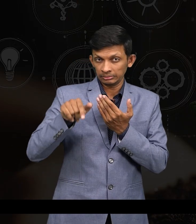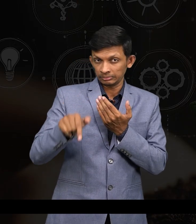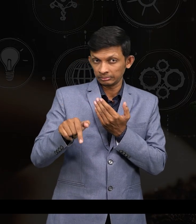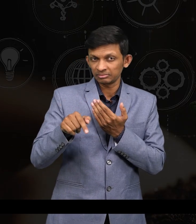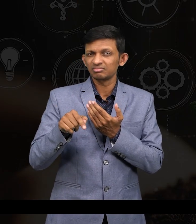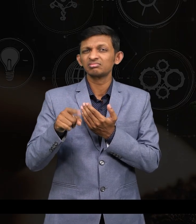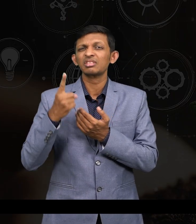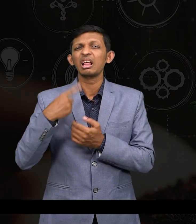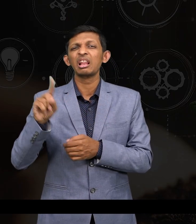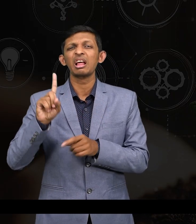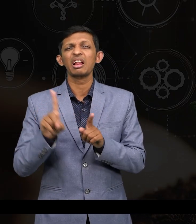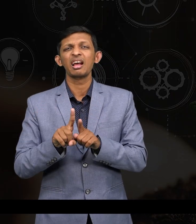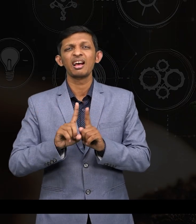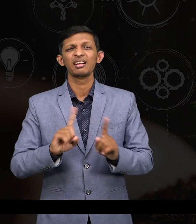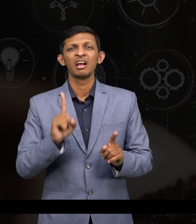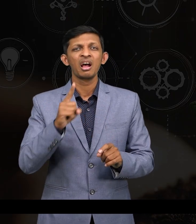वंश,